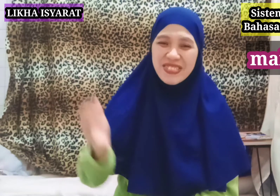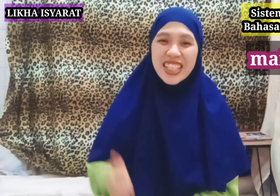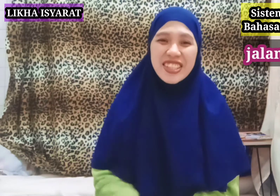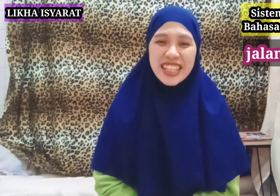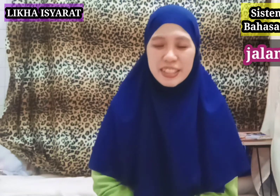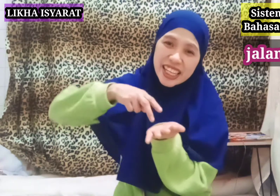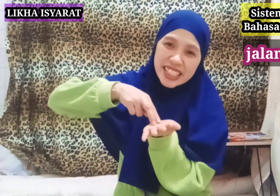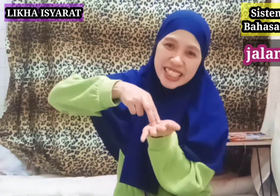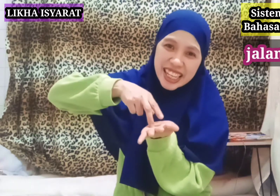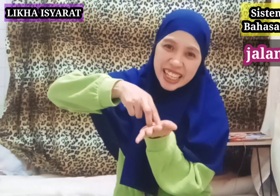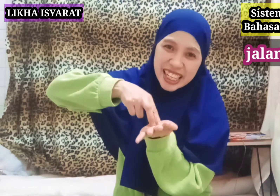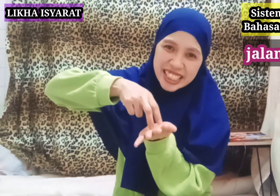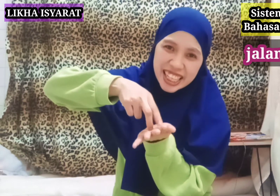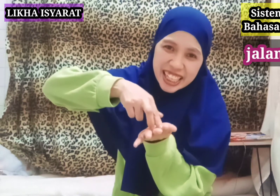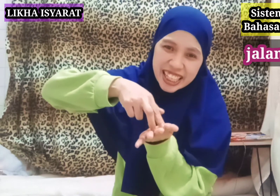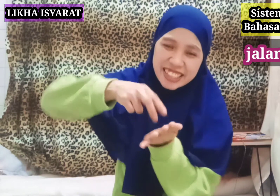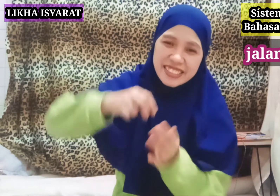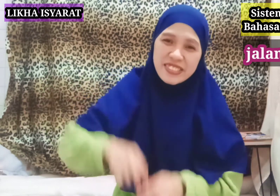Begitu ya. Jalan-jalan.